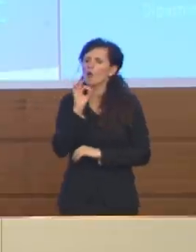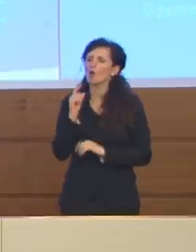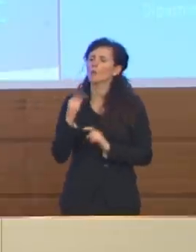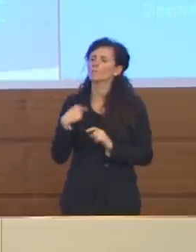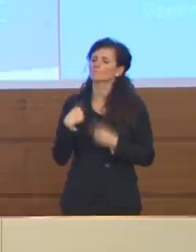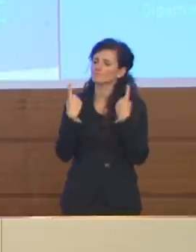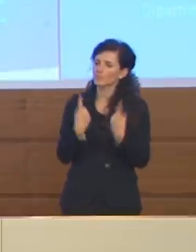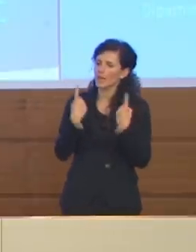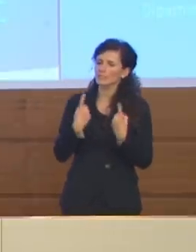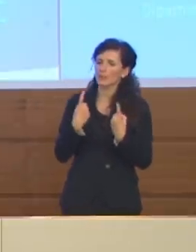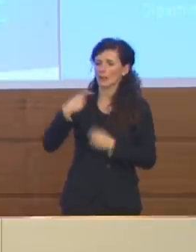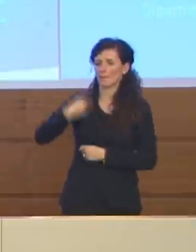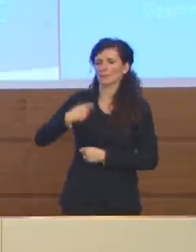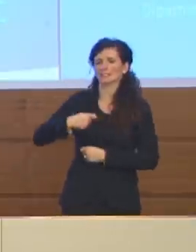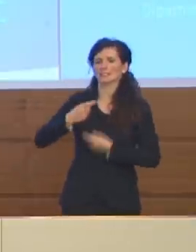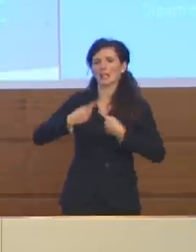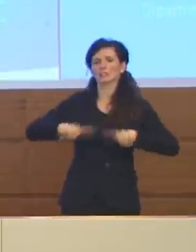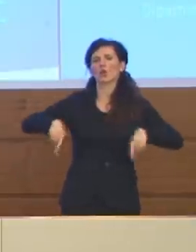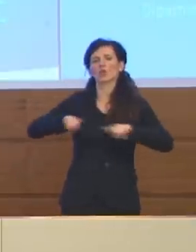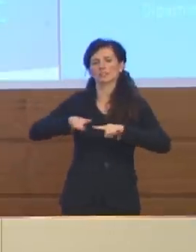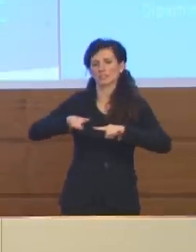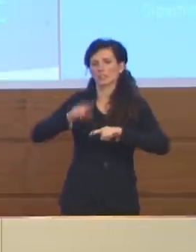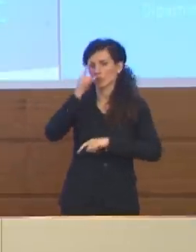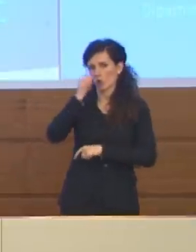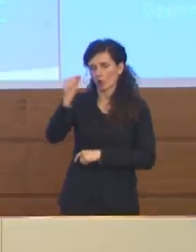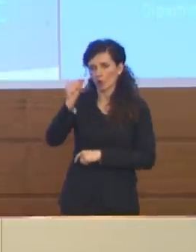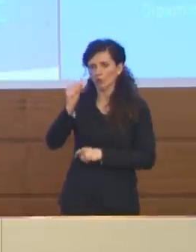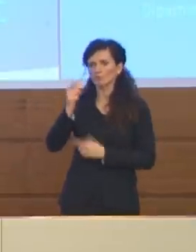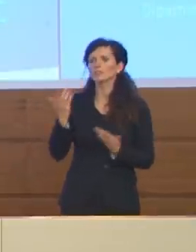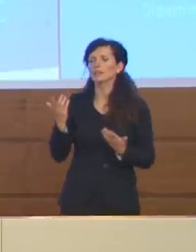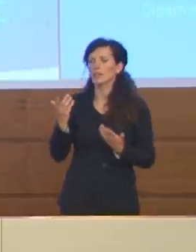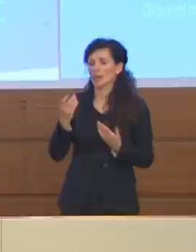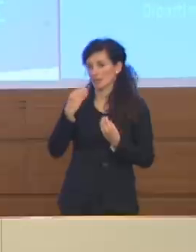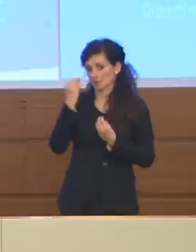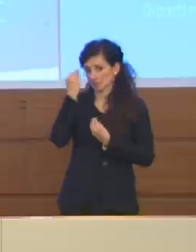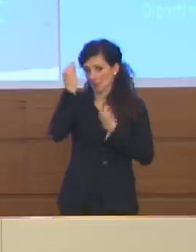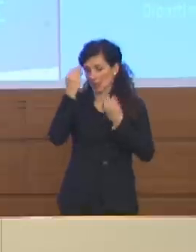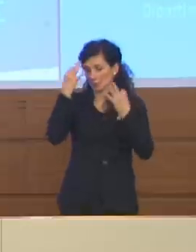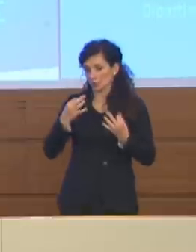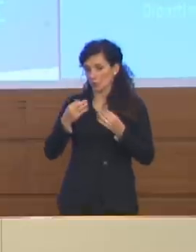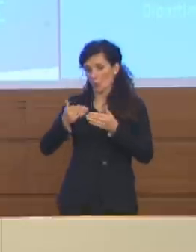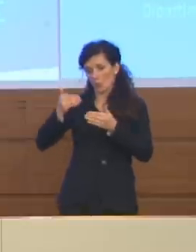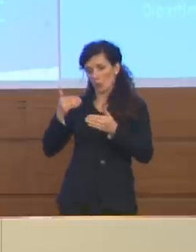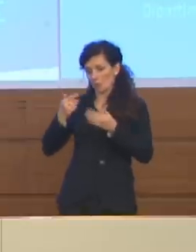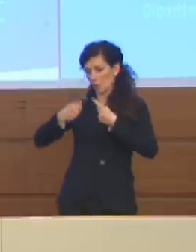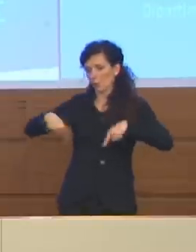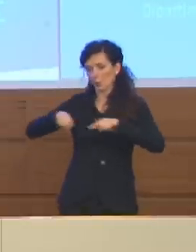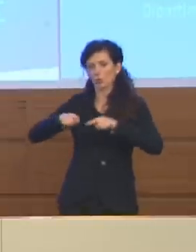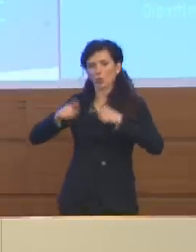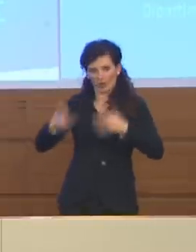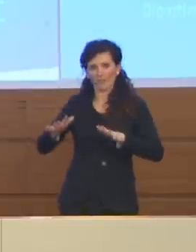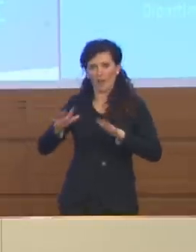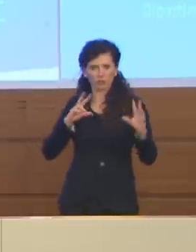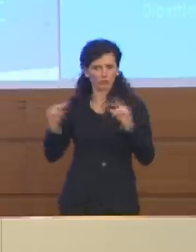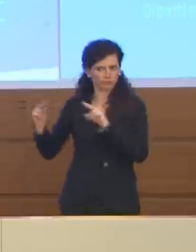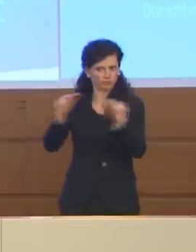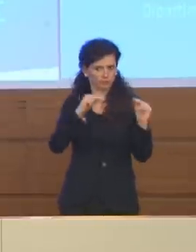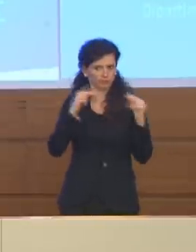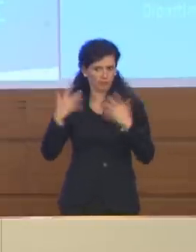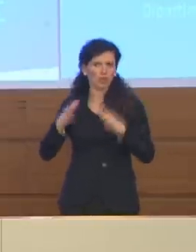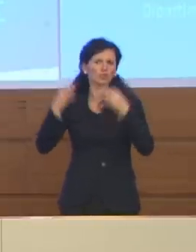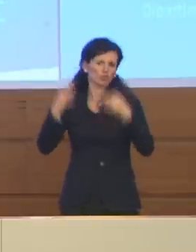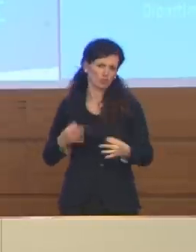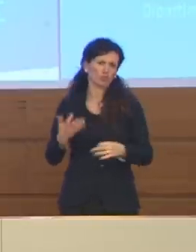presidente del consiglio immagino che anche nelle successive riunioni rispetto a lunedì avete affrontato la questione la questione connessa poi invece se avete deciso